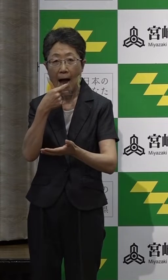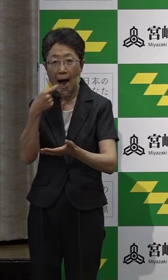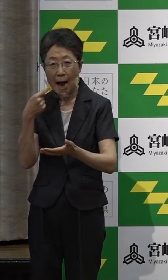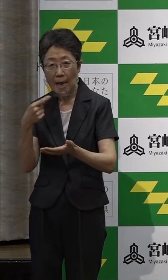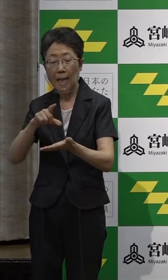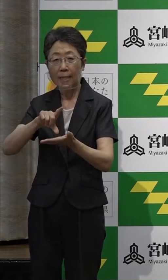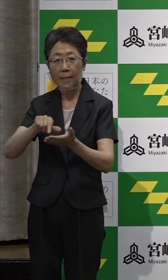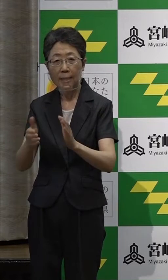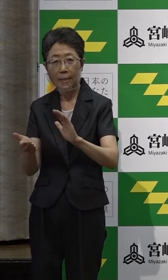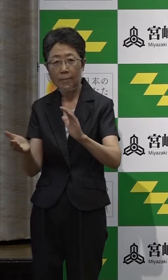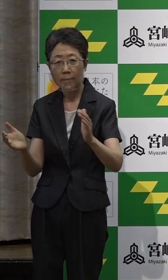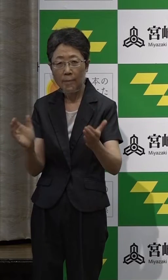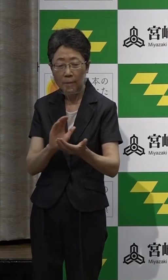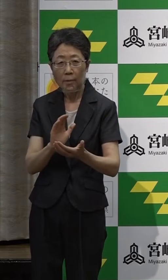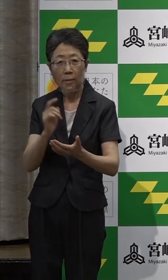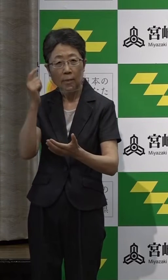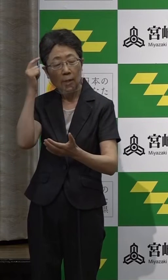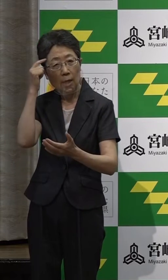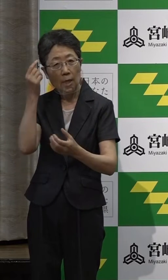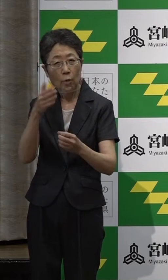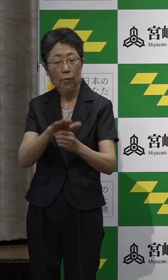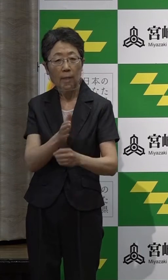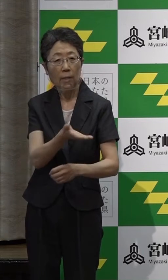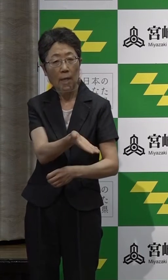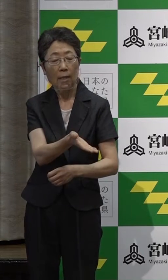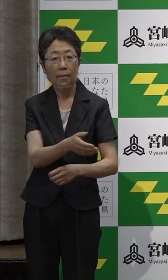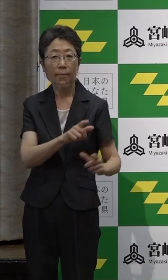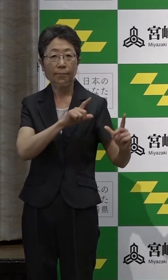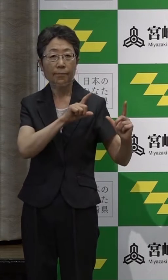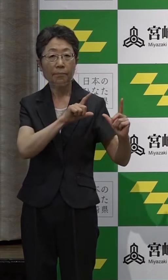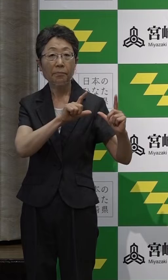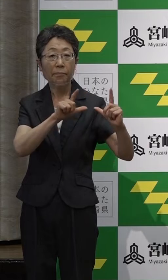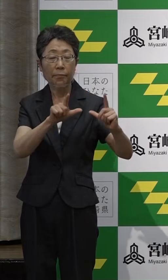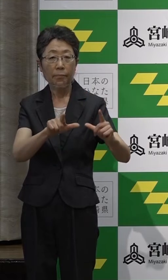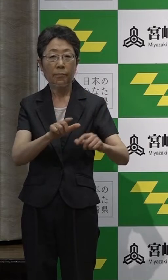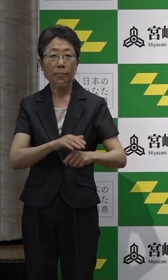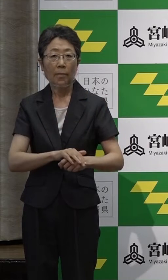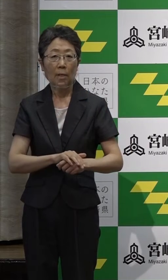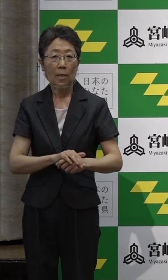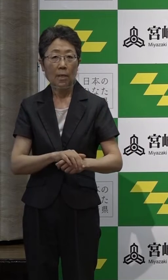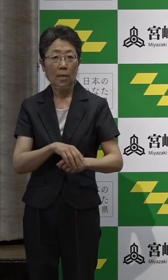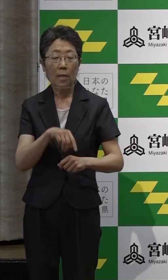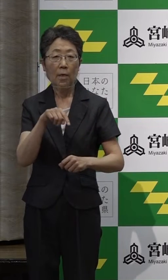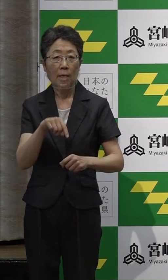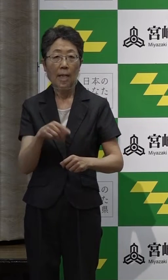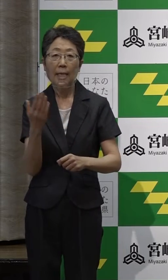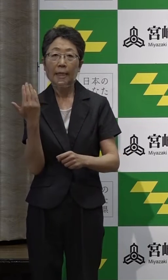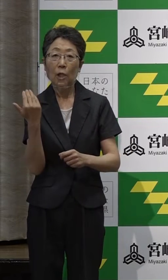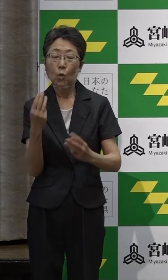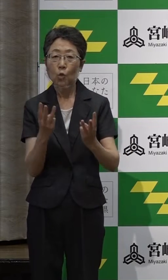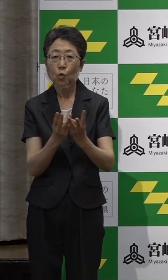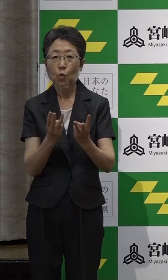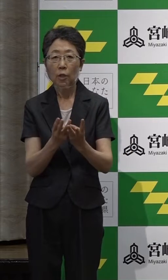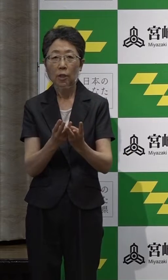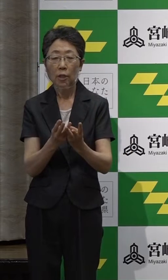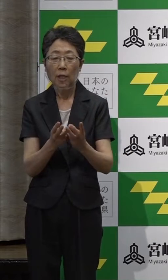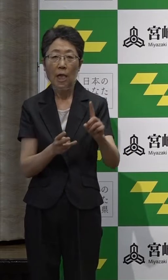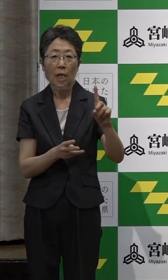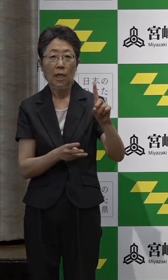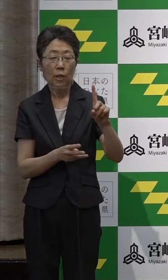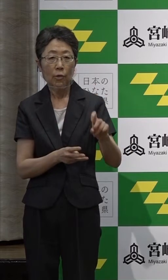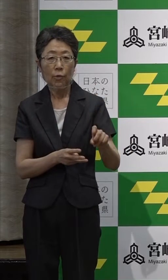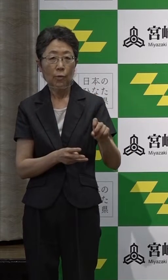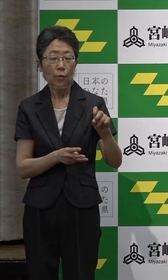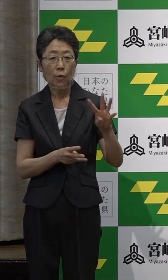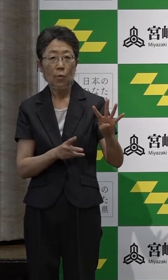という現時点でのお考えはいかがでしょうか。 はい、ここは数字で先ほど申し上げました今 14.9 で